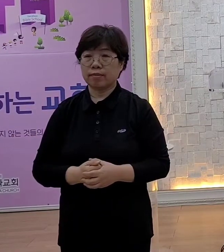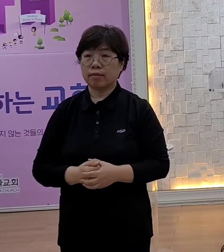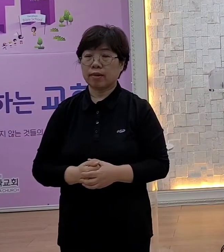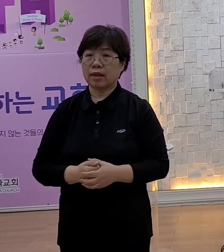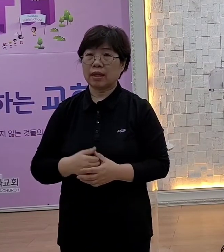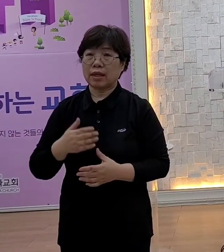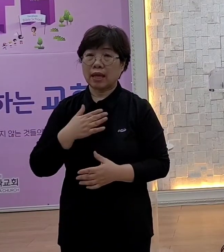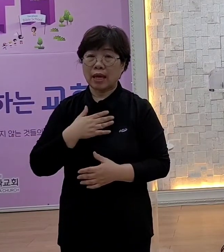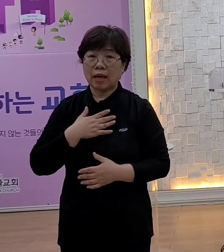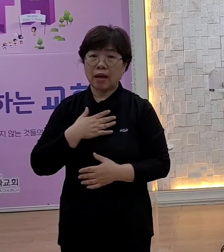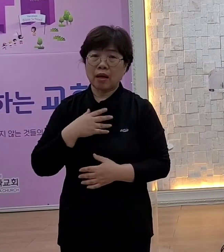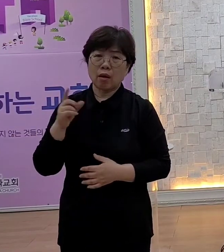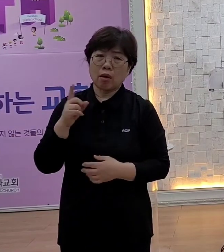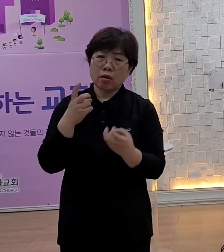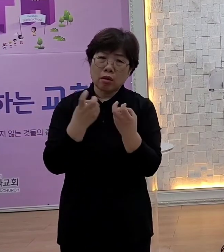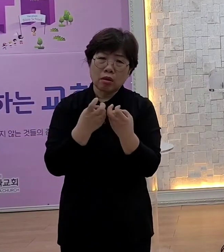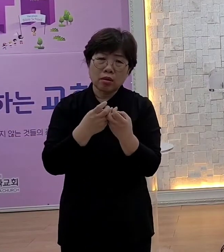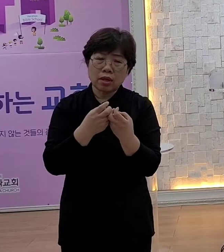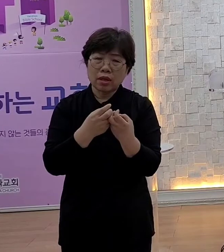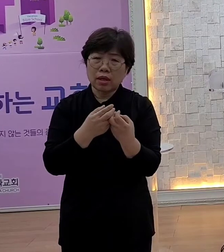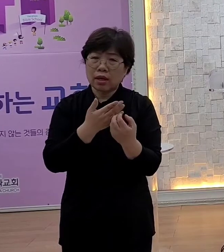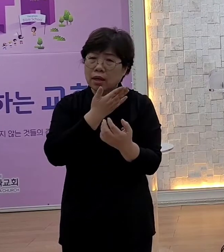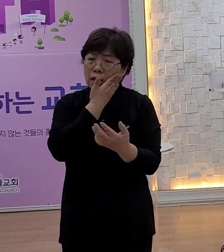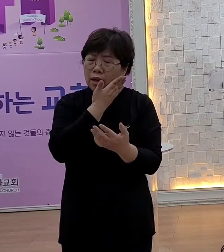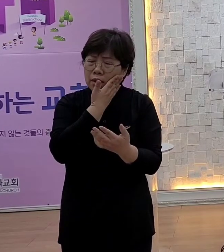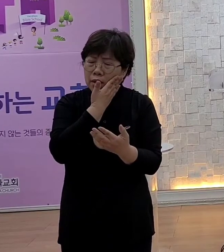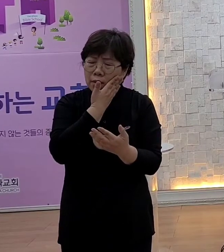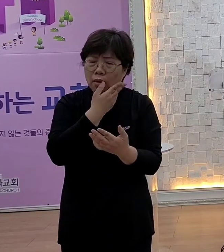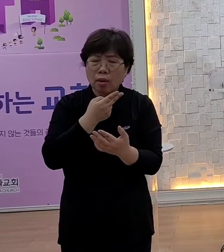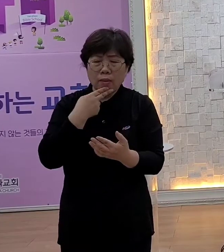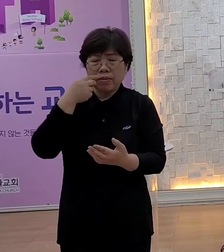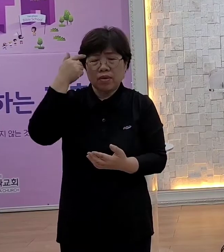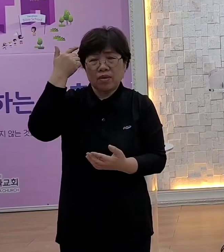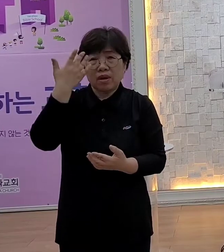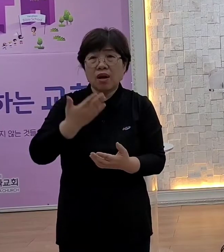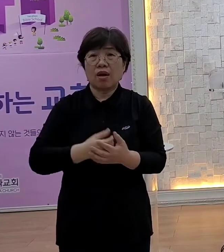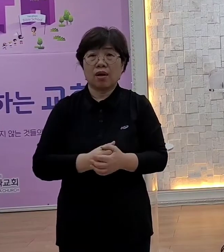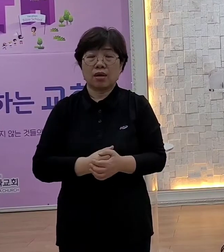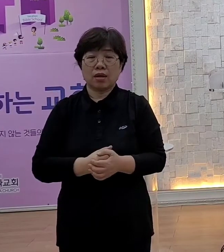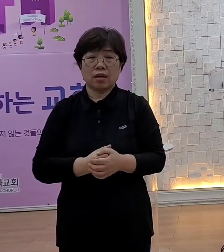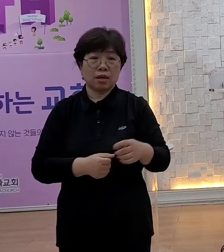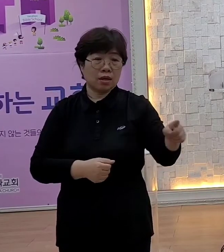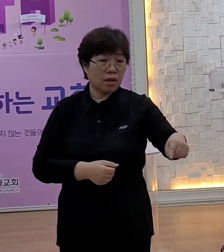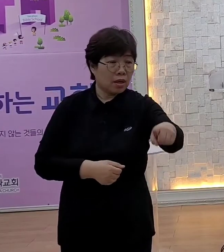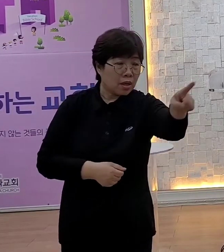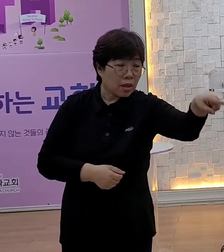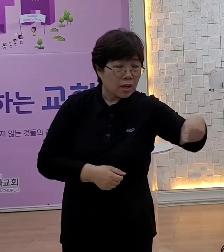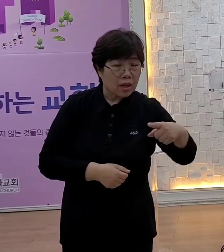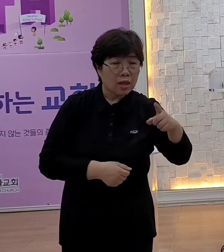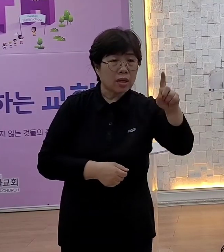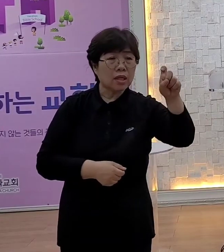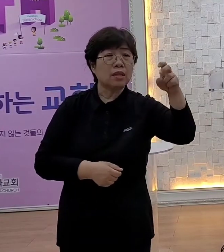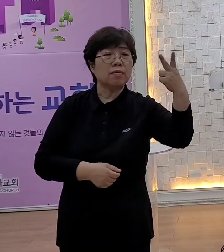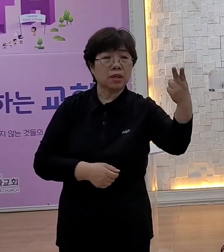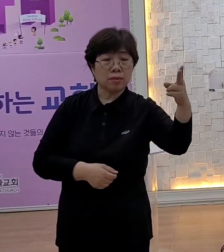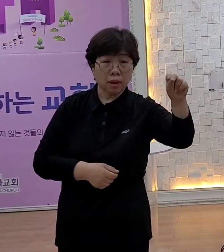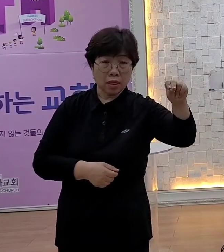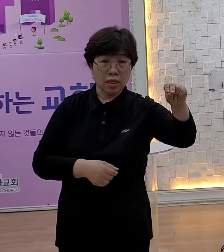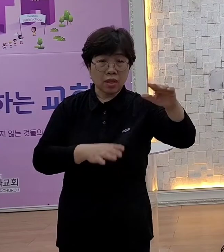내가 원치 아끼지 아니하겠느냐. 니느웨 백성의 그 12만 명을